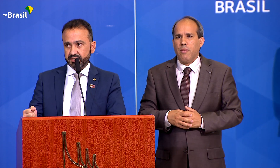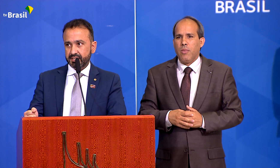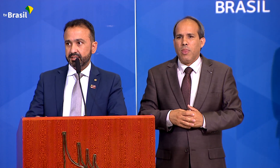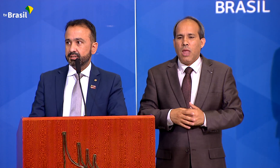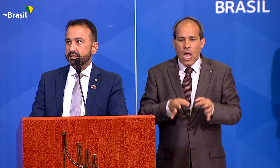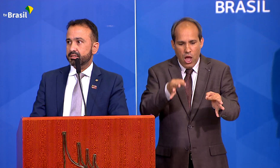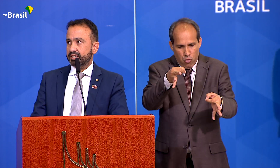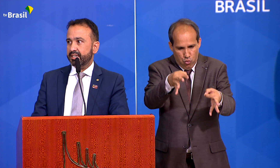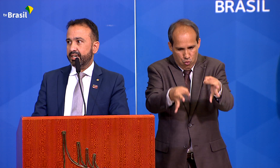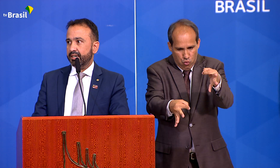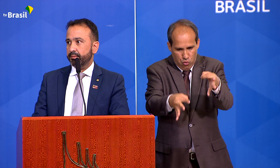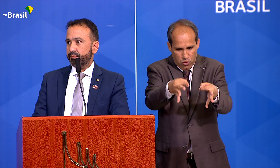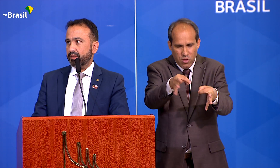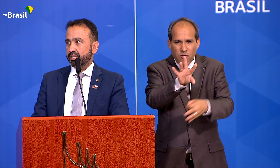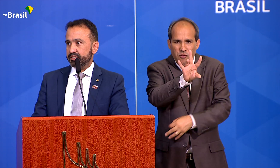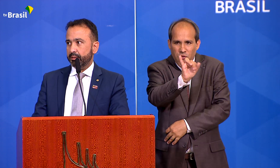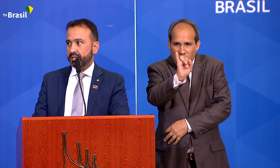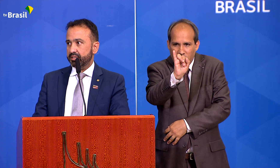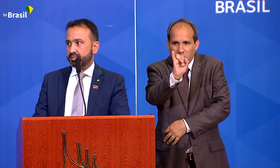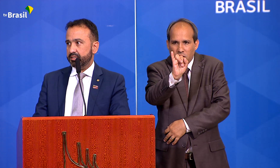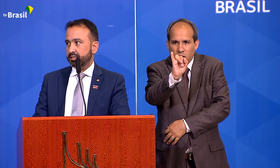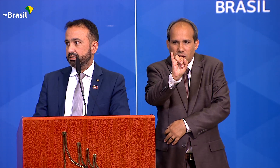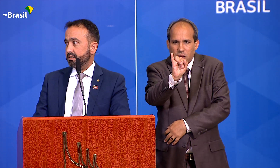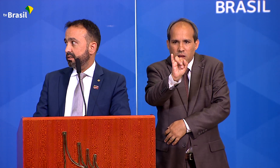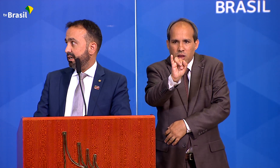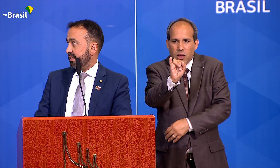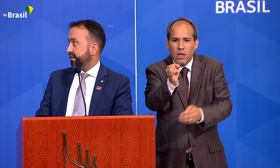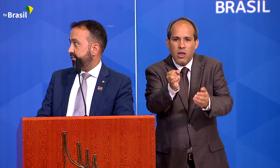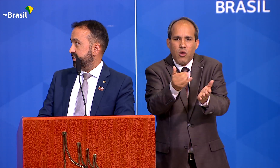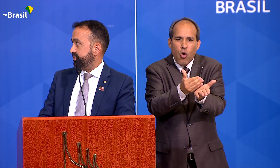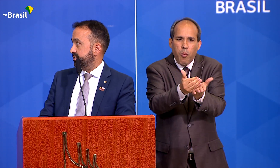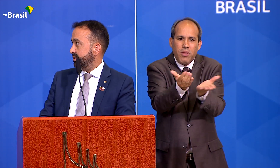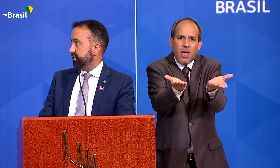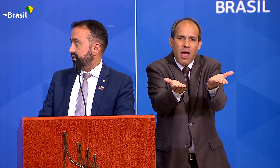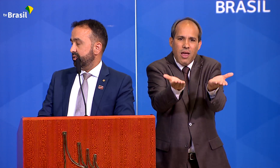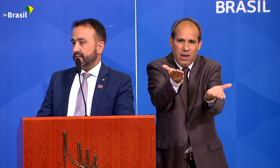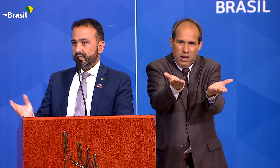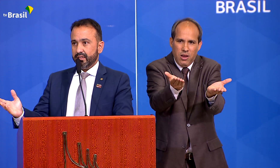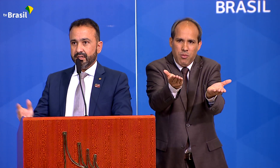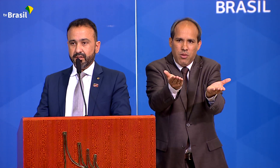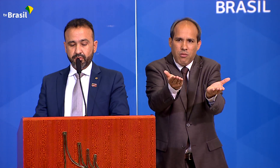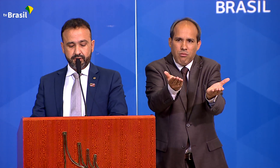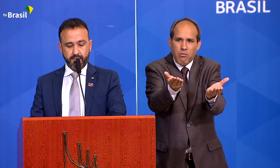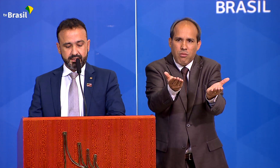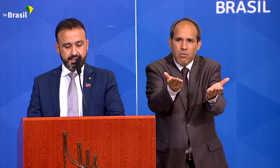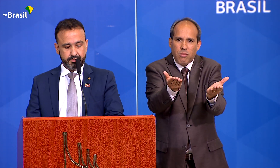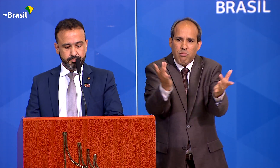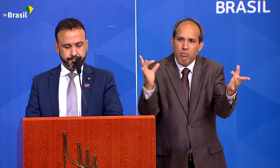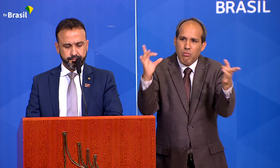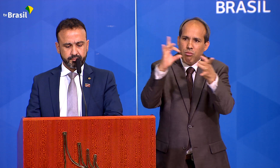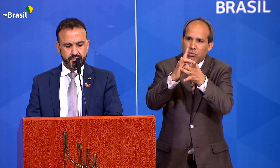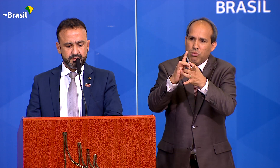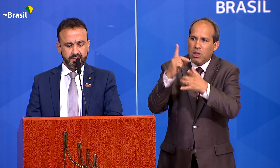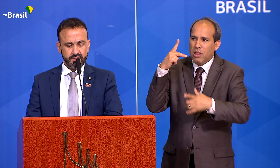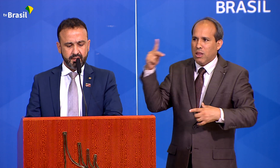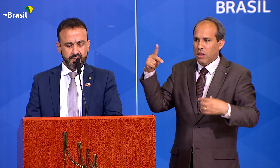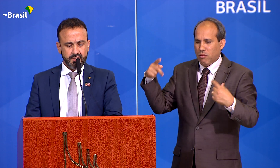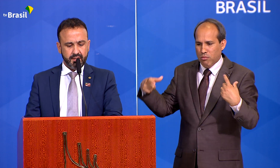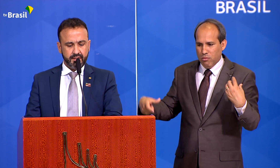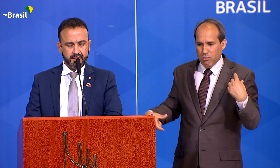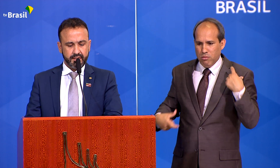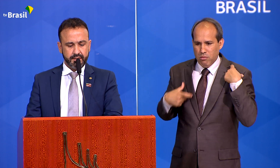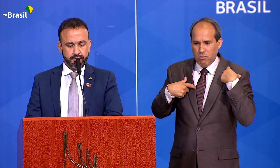e a justiça será estabelecida através fim do seu mandato entretanto